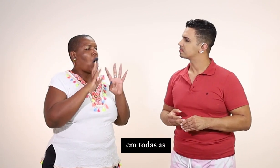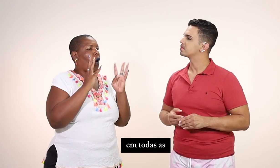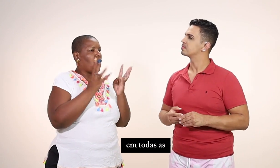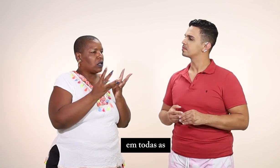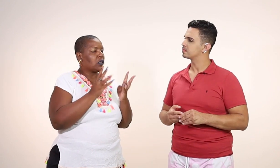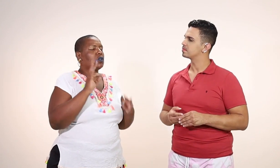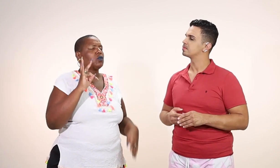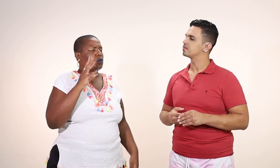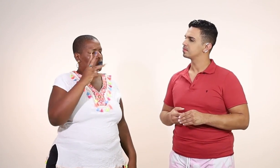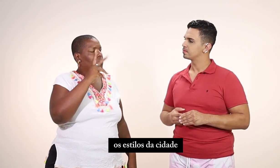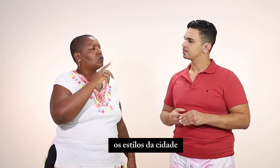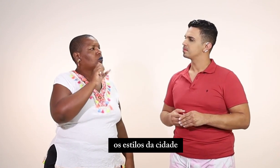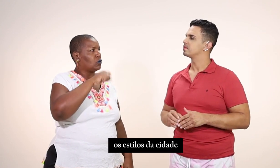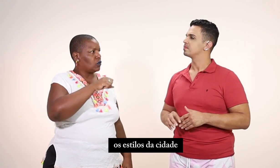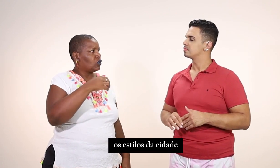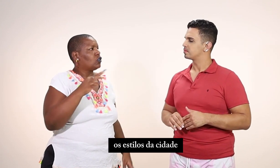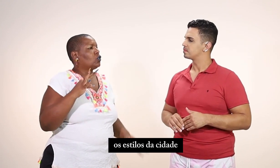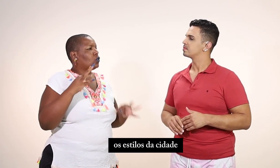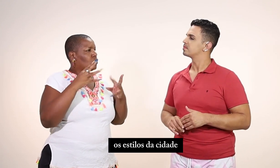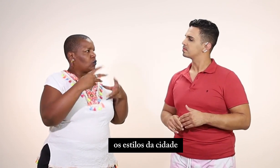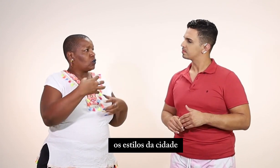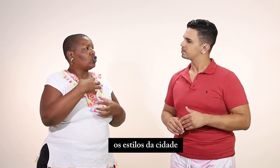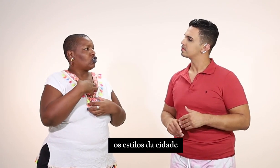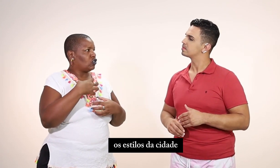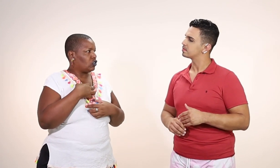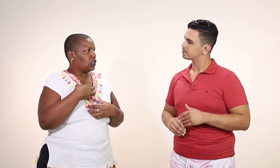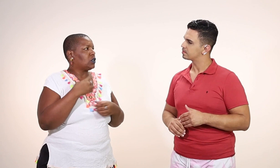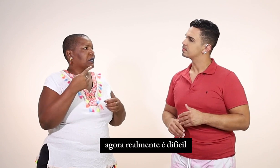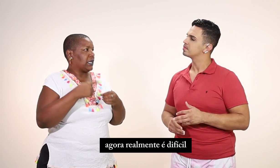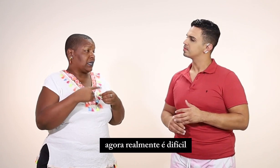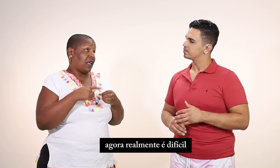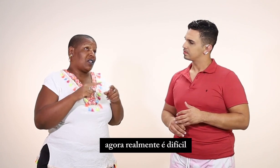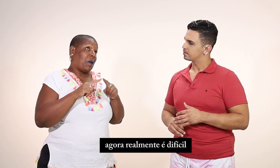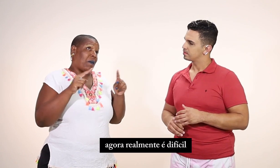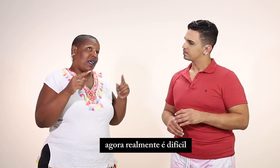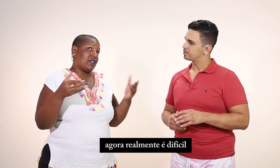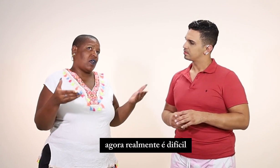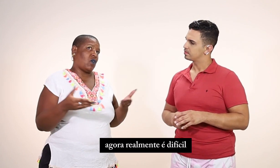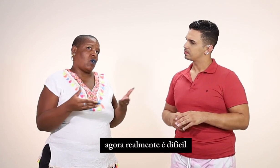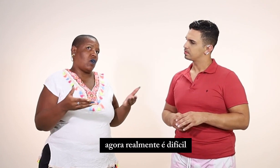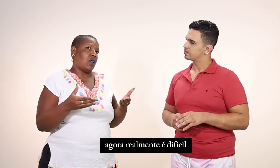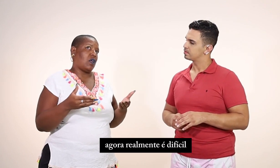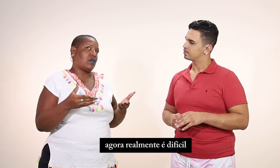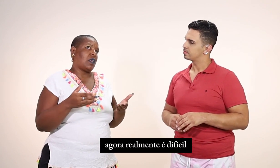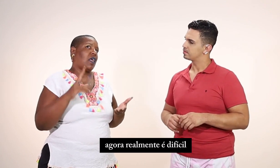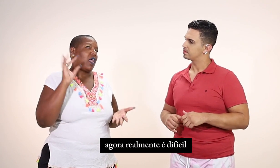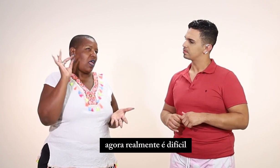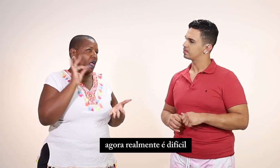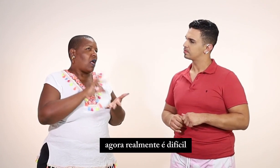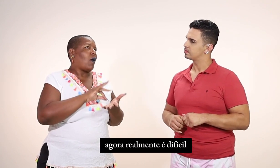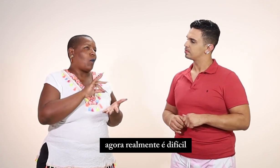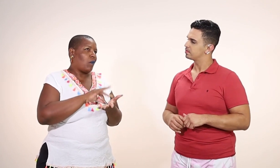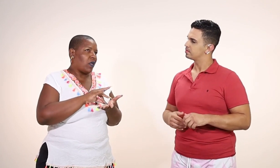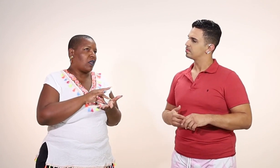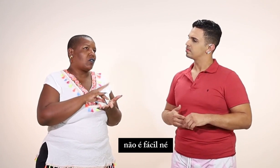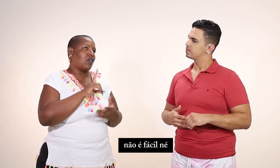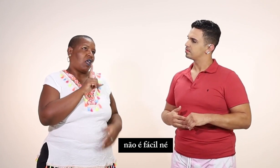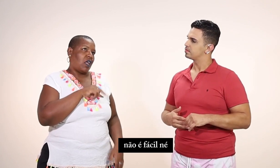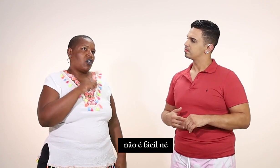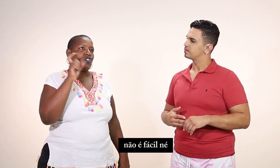todos os estilos da cidade. Agora, realmente é difícil, não é fácil, né,